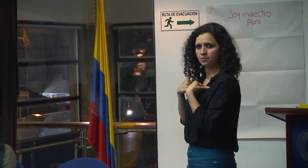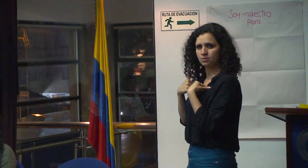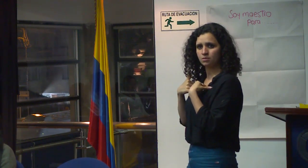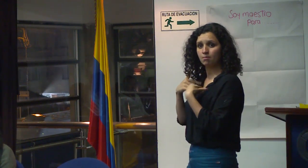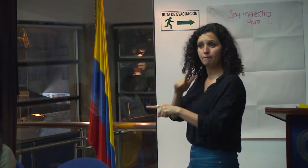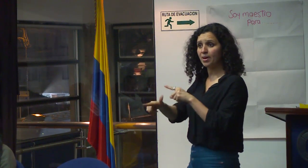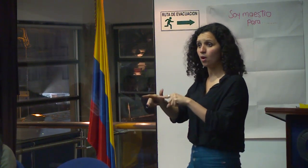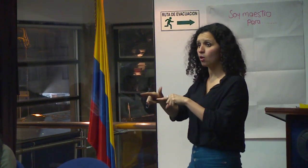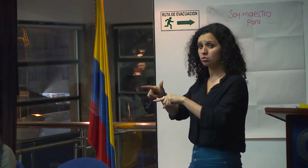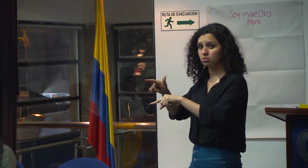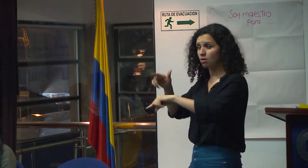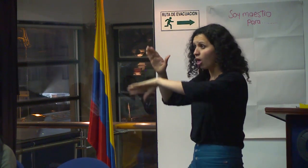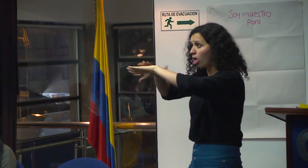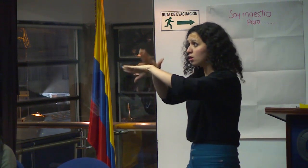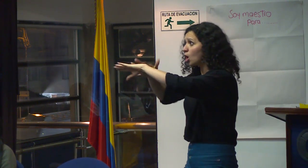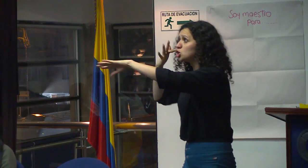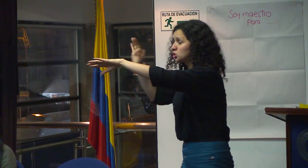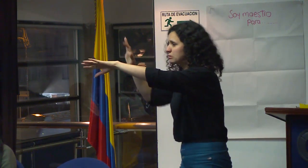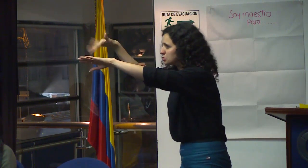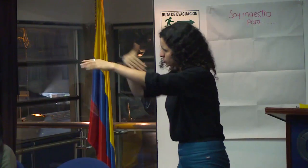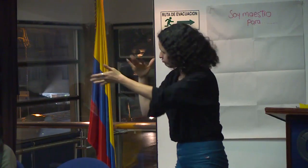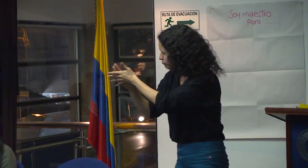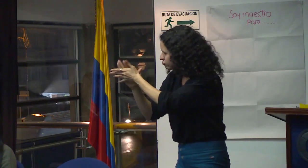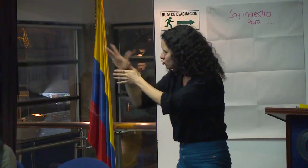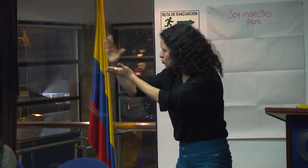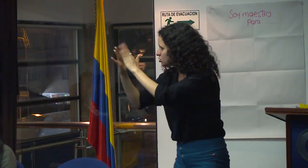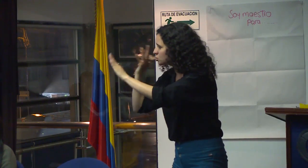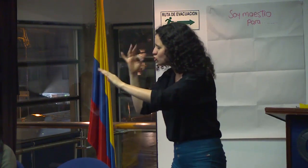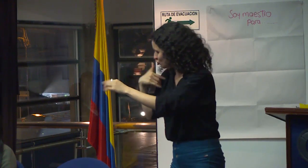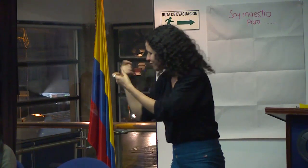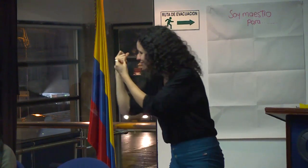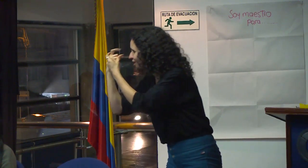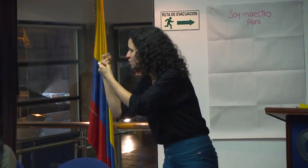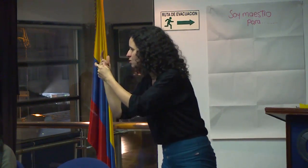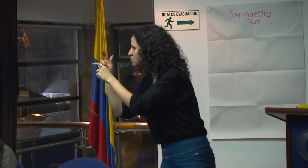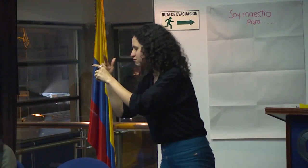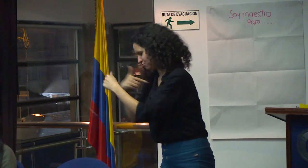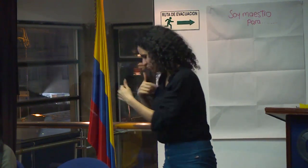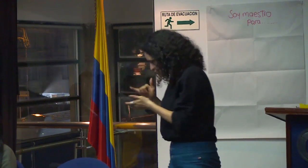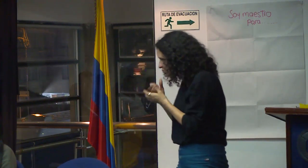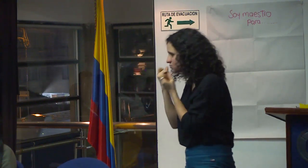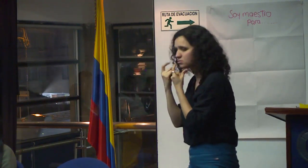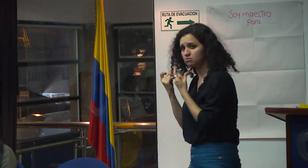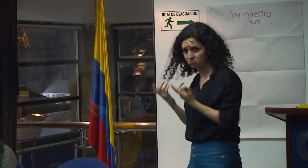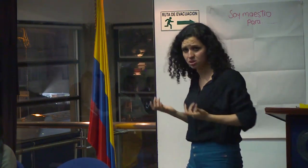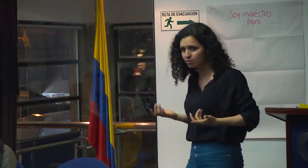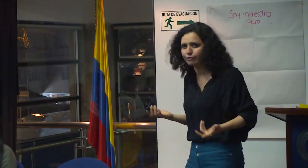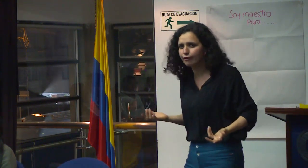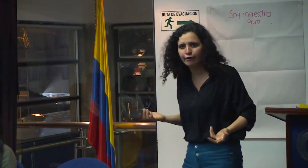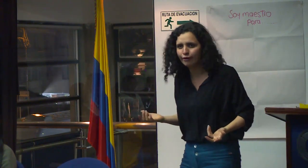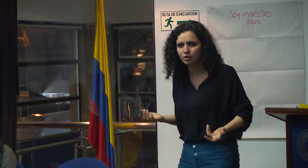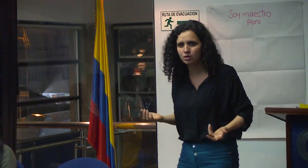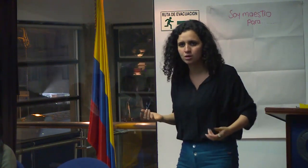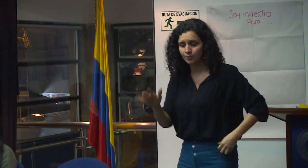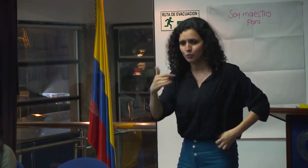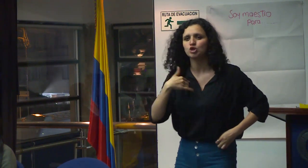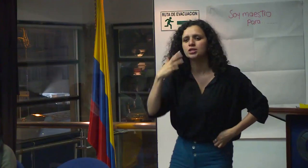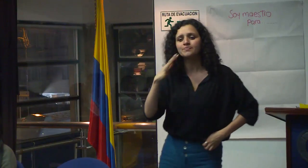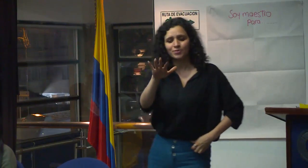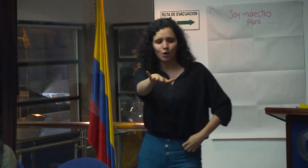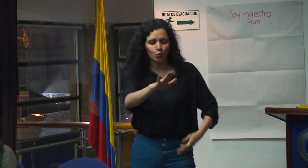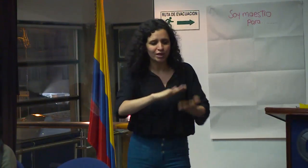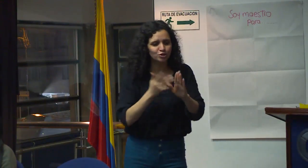lo entiendo. ¿Sí? Y es el ejercicio que algunos maestros hemos tratado de hacer y es, yo lo entiendo, persona sorda.